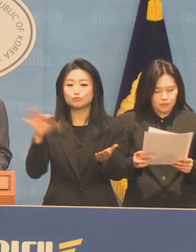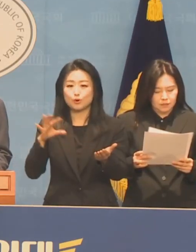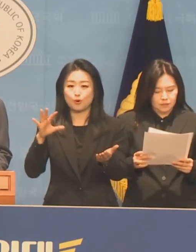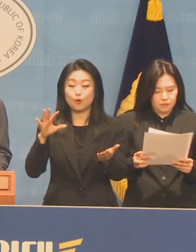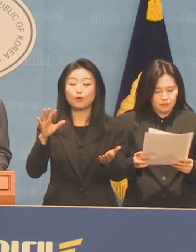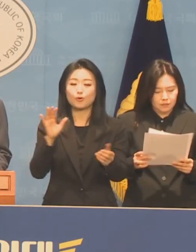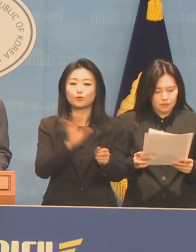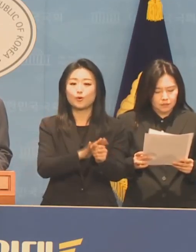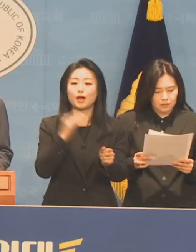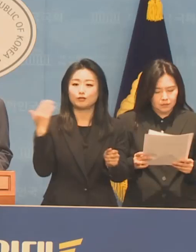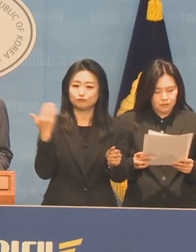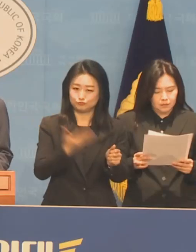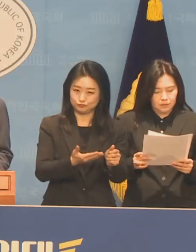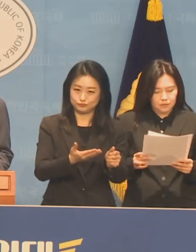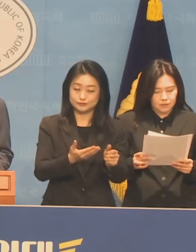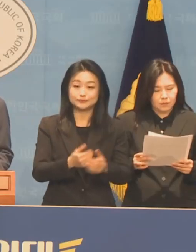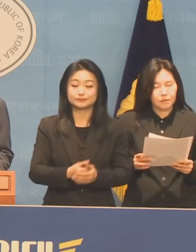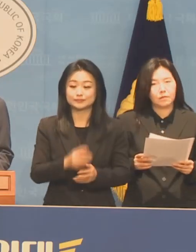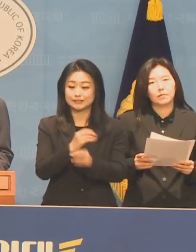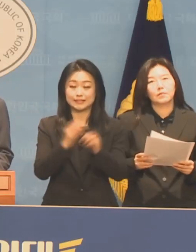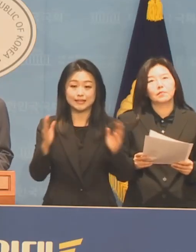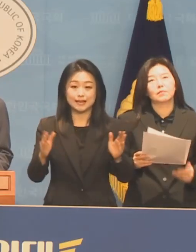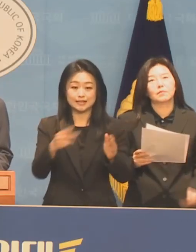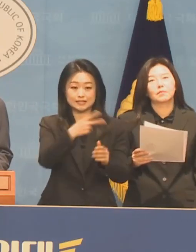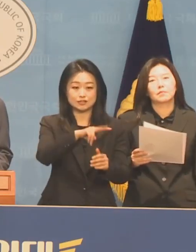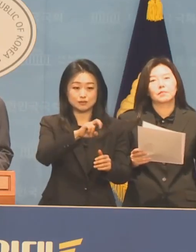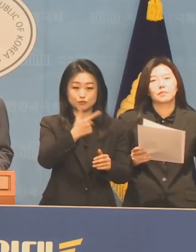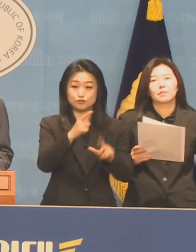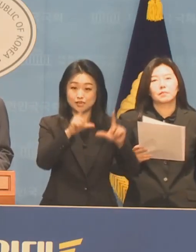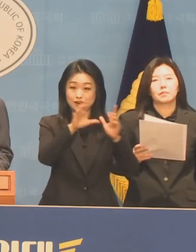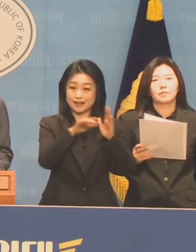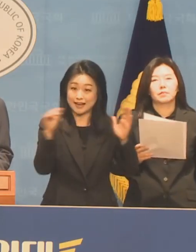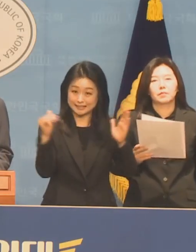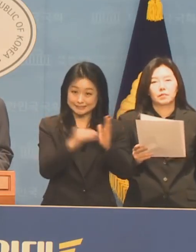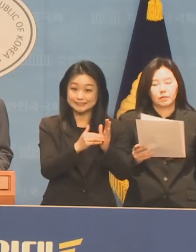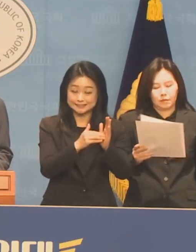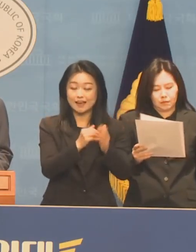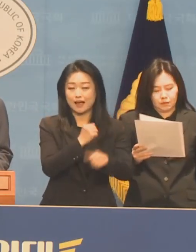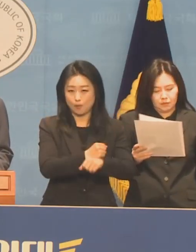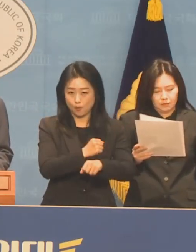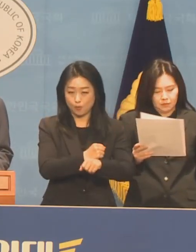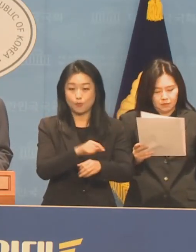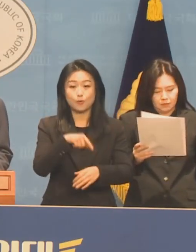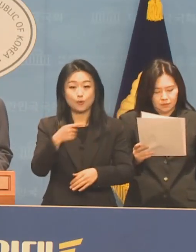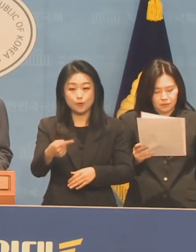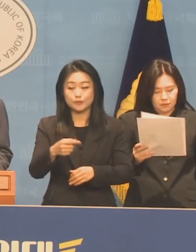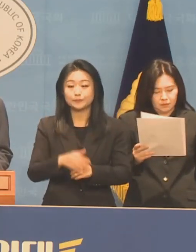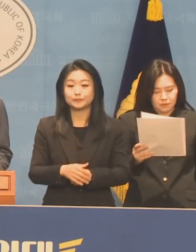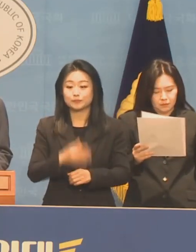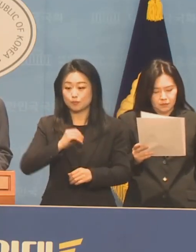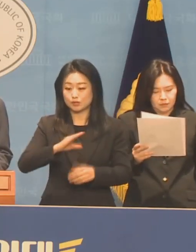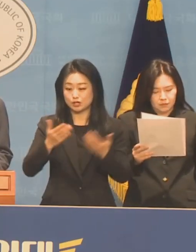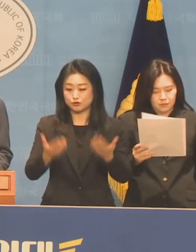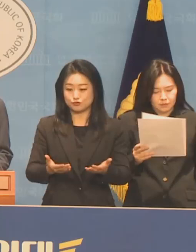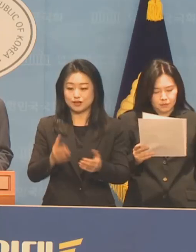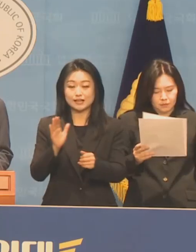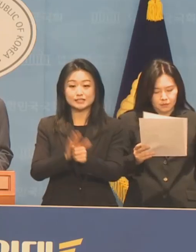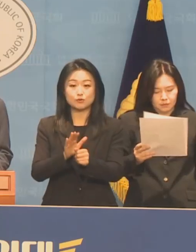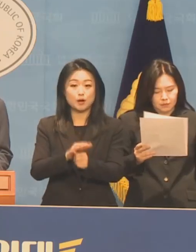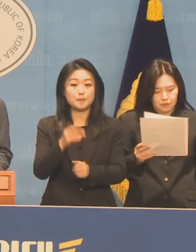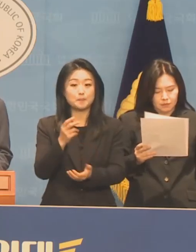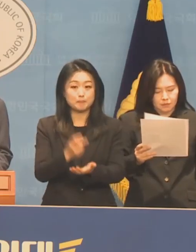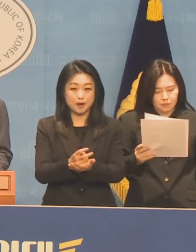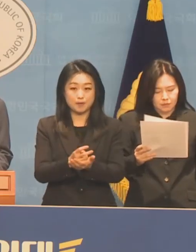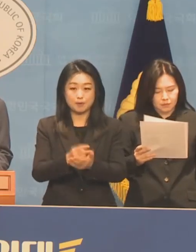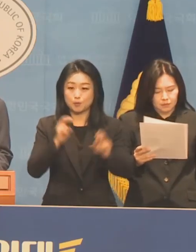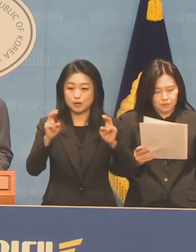화답하는 정책입니다. 공제 기간은 2026년까지 한시적으로 운영을 합니다. 직장인 복지휴가 지원법은 기업